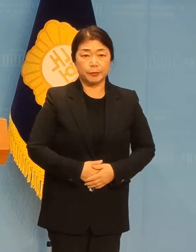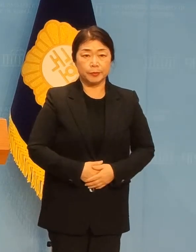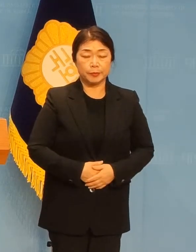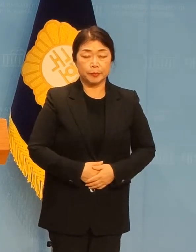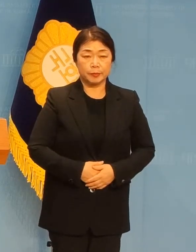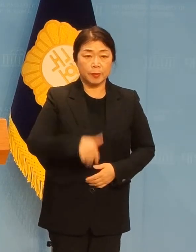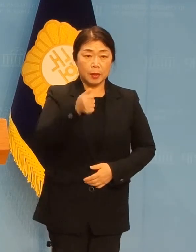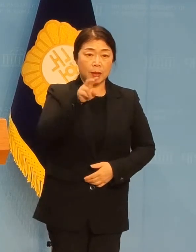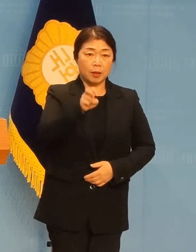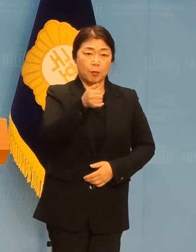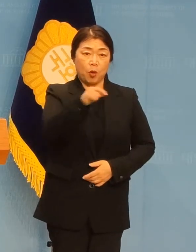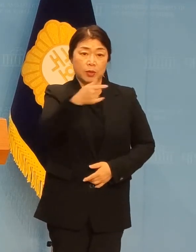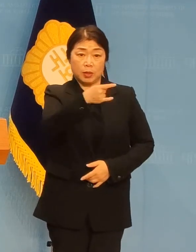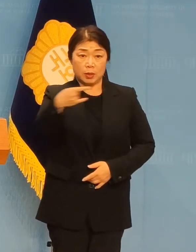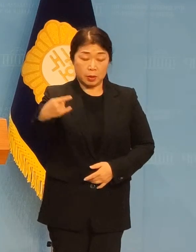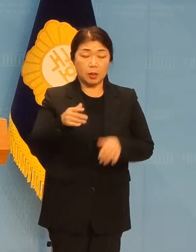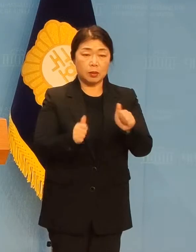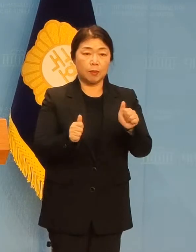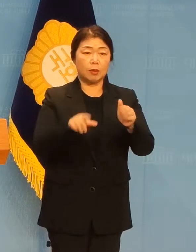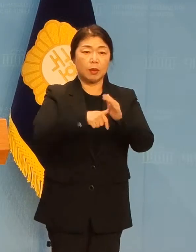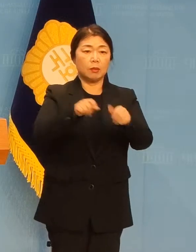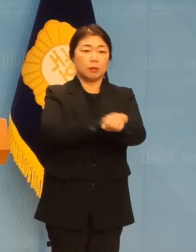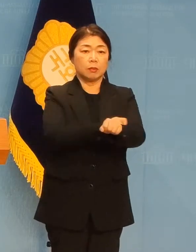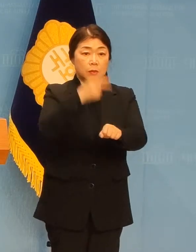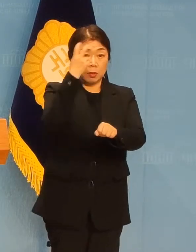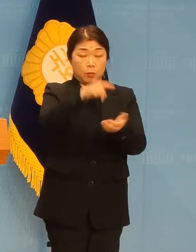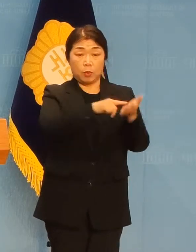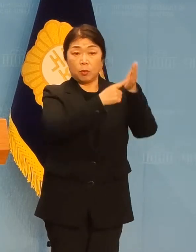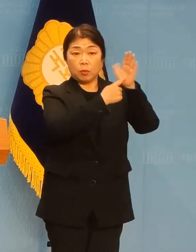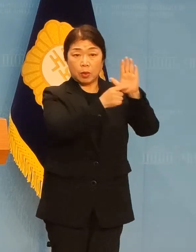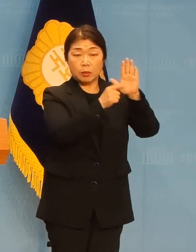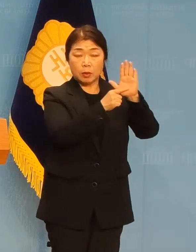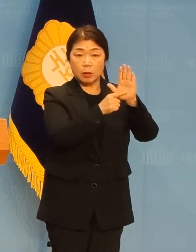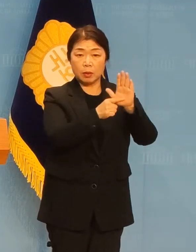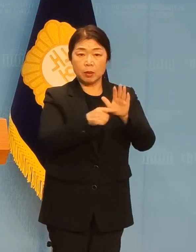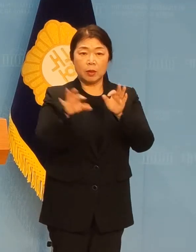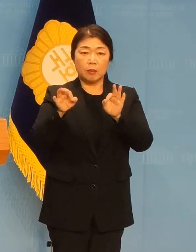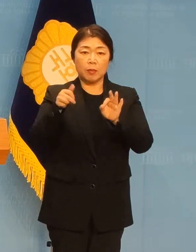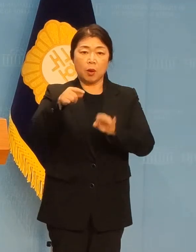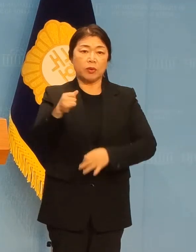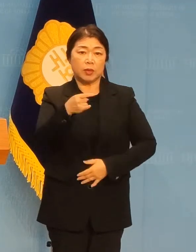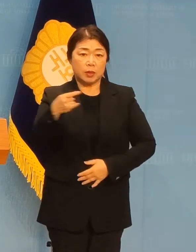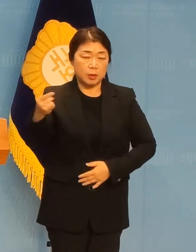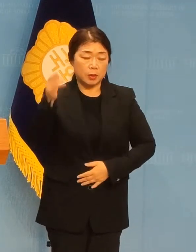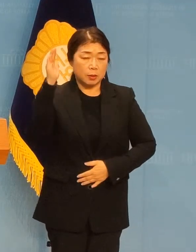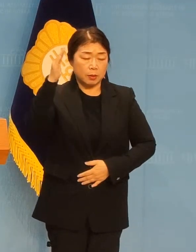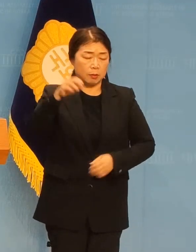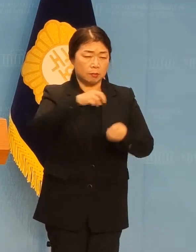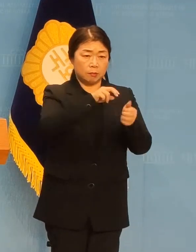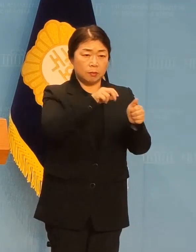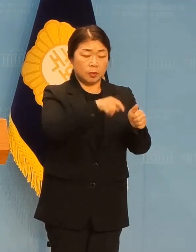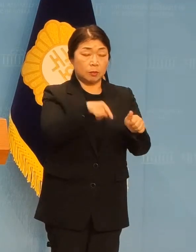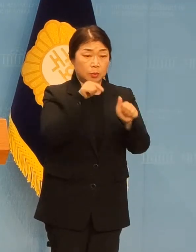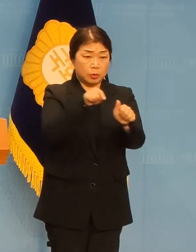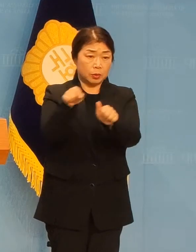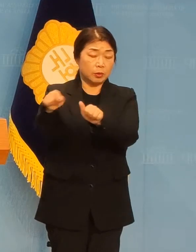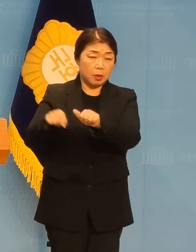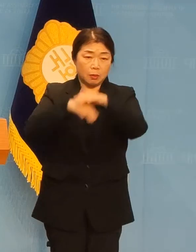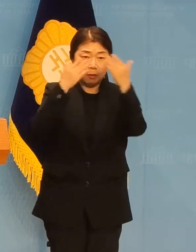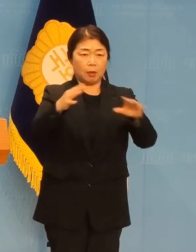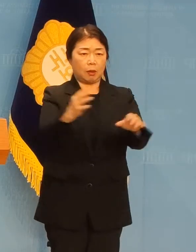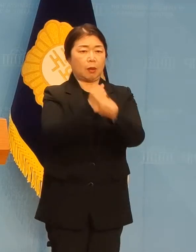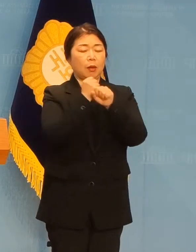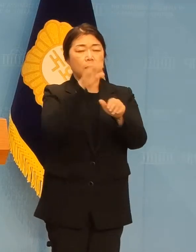김건희 결심 재판에서 특검이 공개한 김건희의 메시지는 지난 정권 내 구조화된 비선